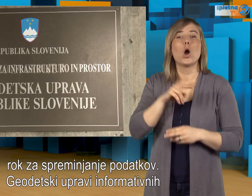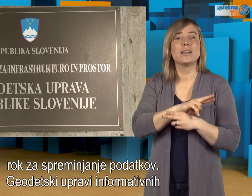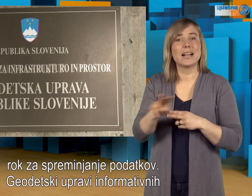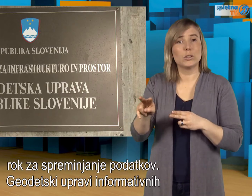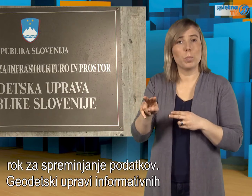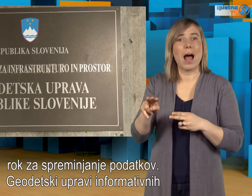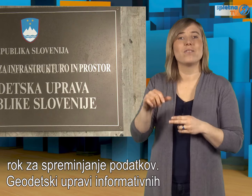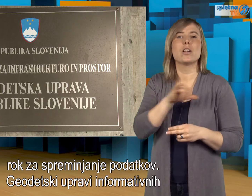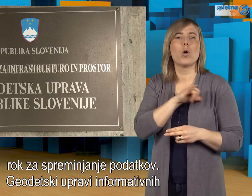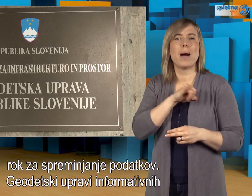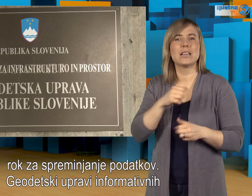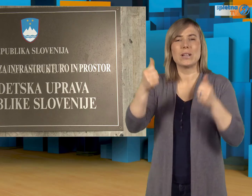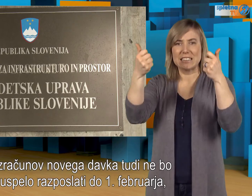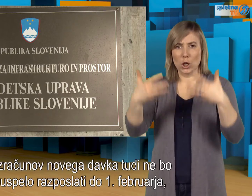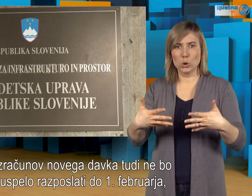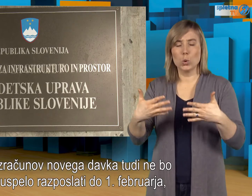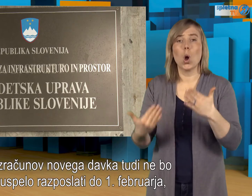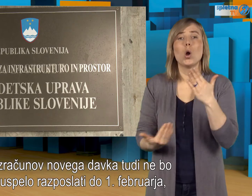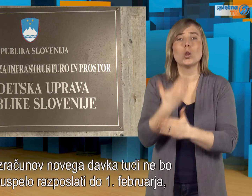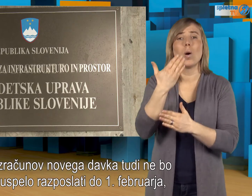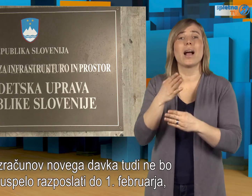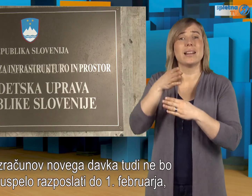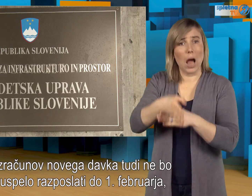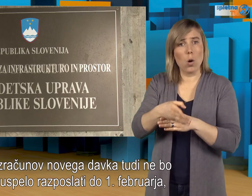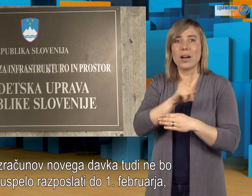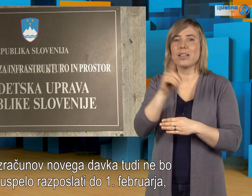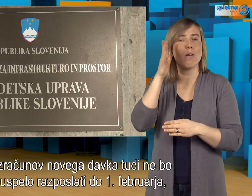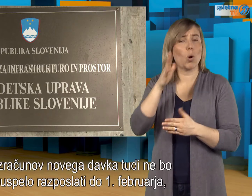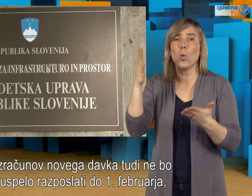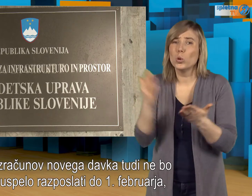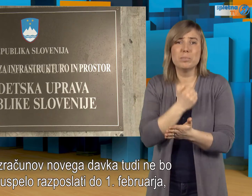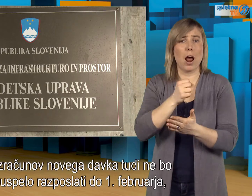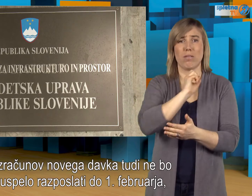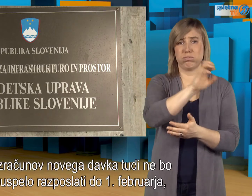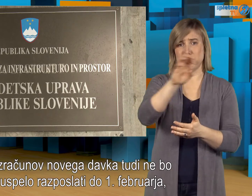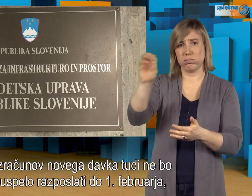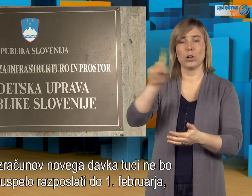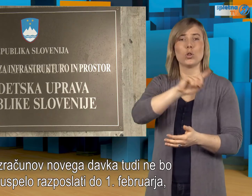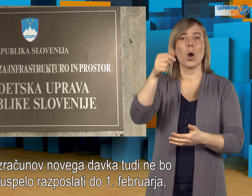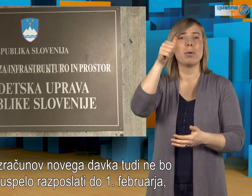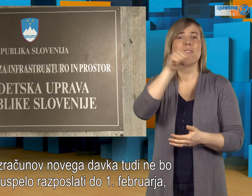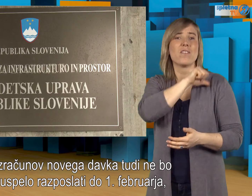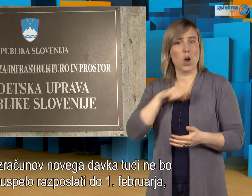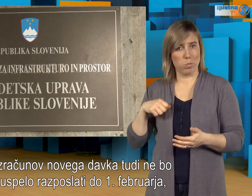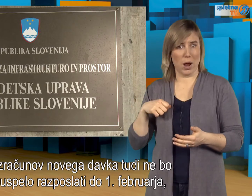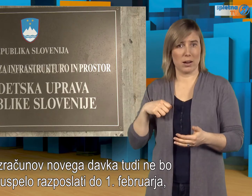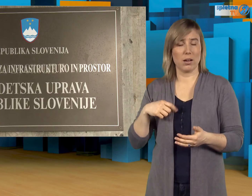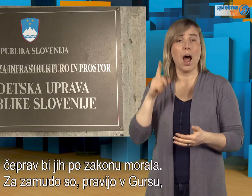Geodetski upravi informativnih izračunov novega davka ne bo uspelo razposlati do 1. februarja, čeprav bi jih